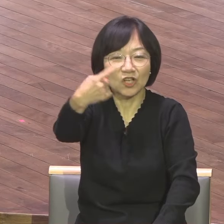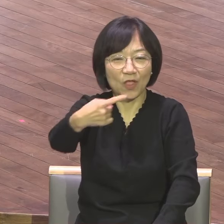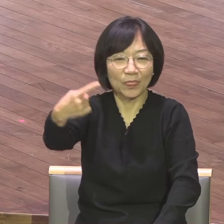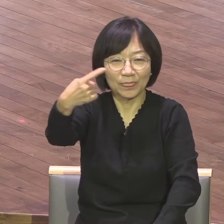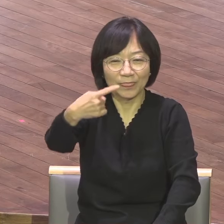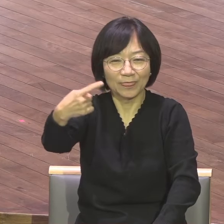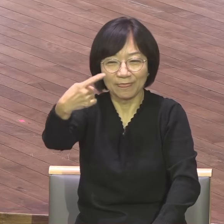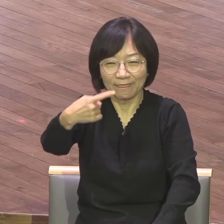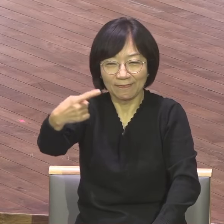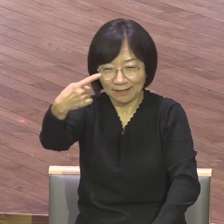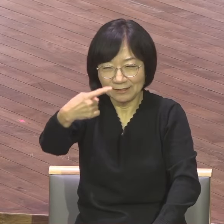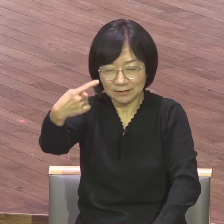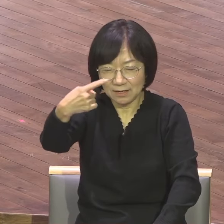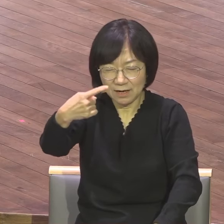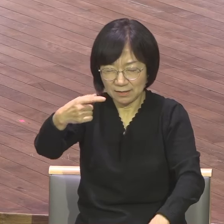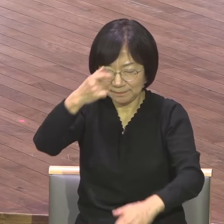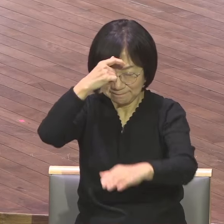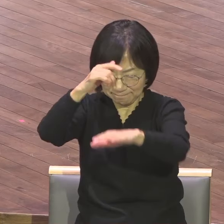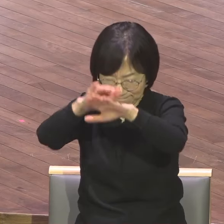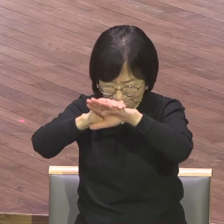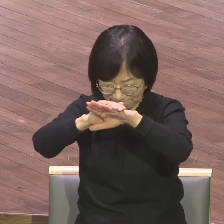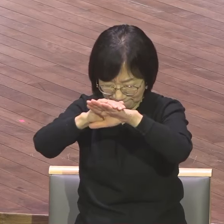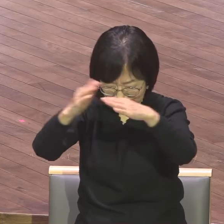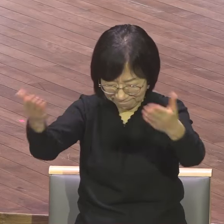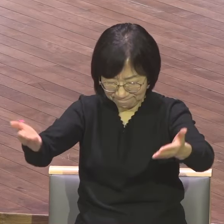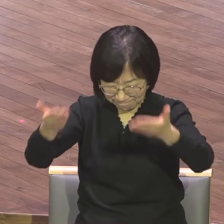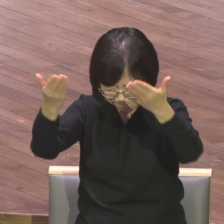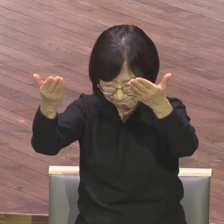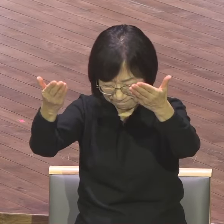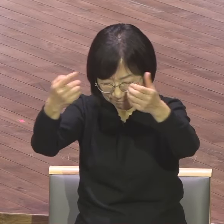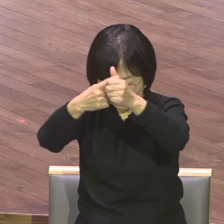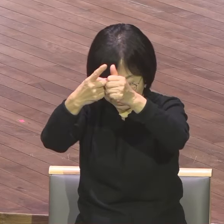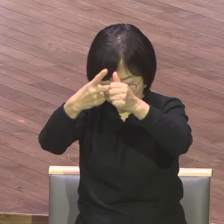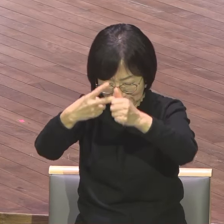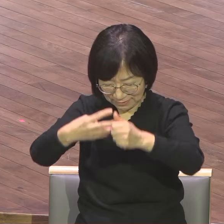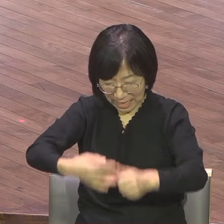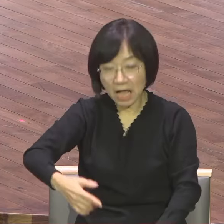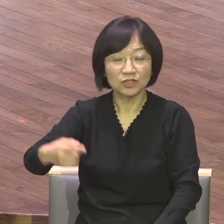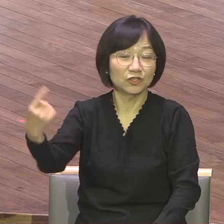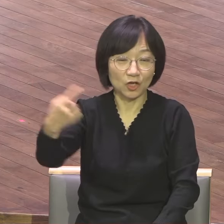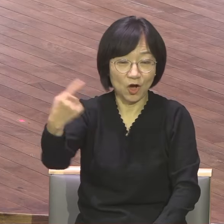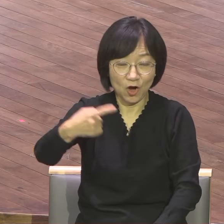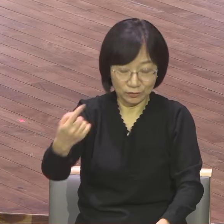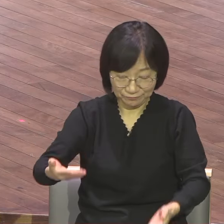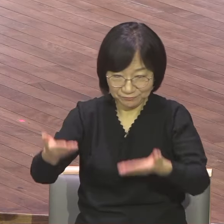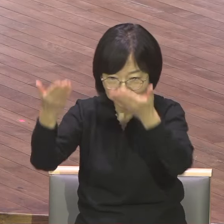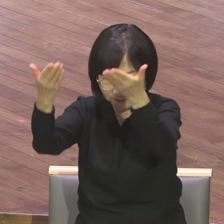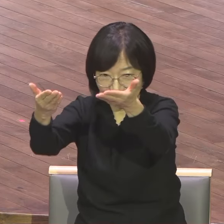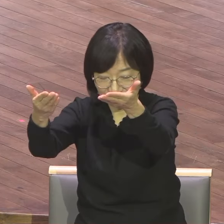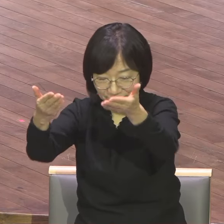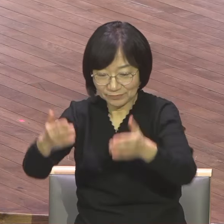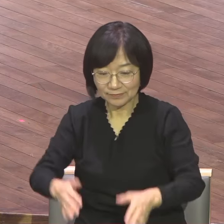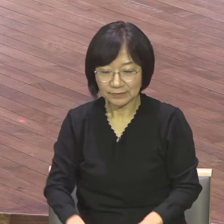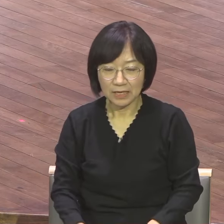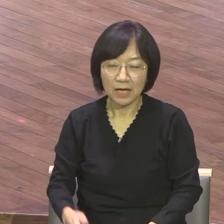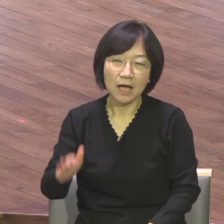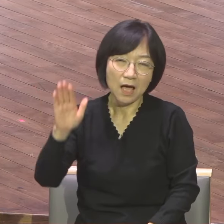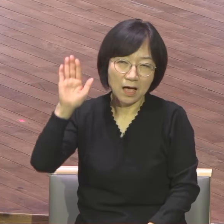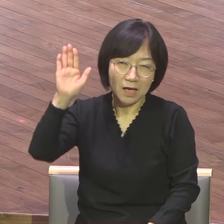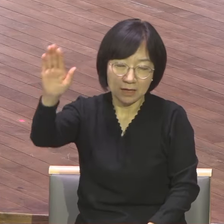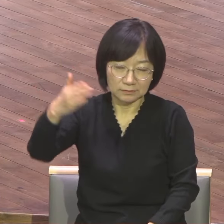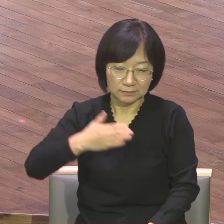일천번 제사를 단번에 드려버려, 단번에. 일천번제를. 자, 이거는요, 앞으로 자신이